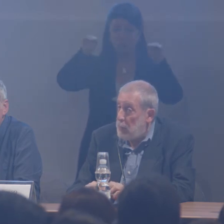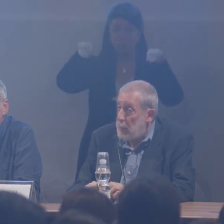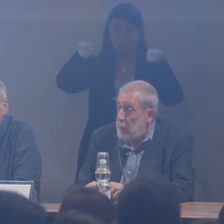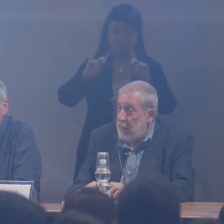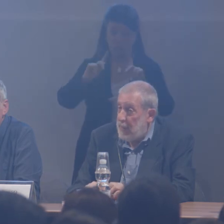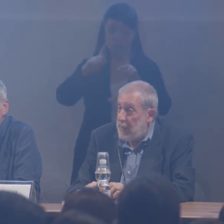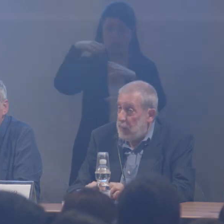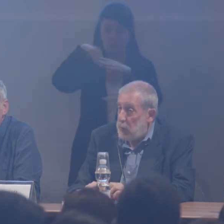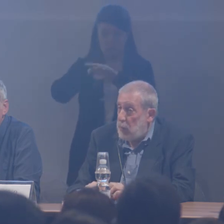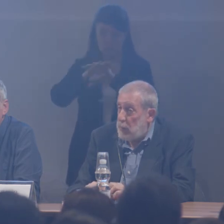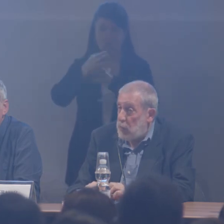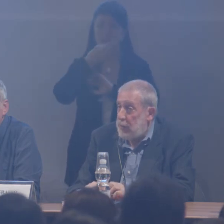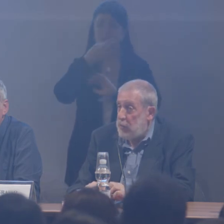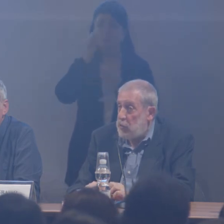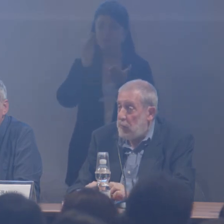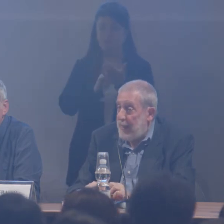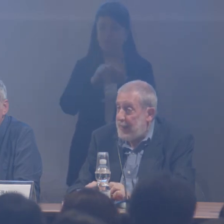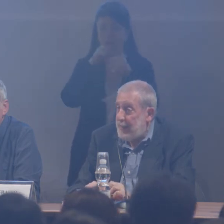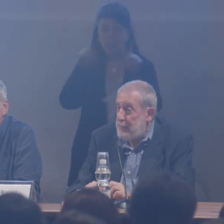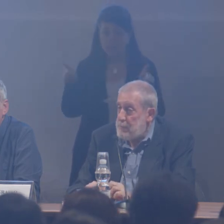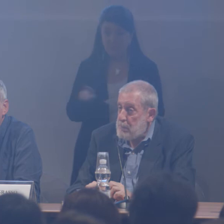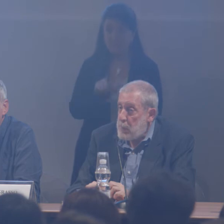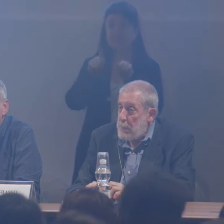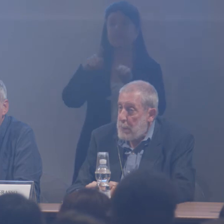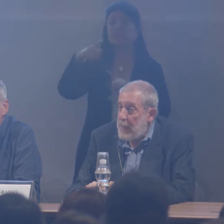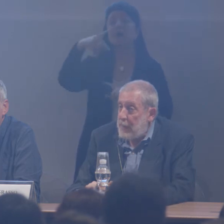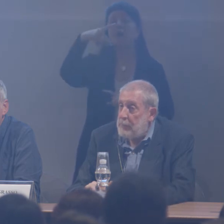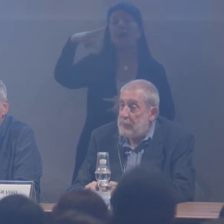Borsellino, che dopo la morte di Giovanni